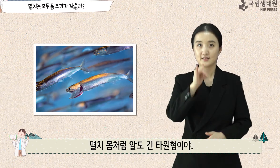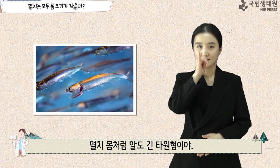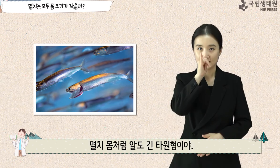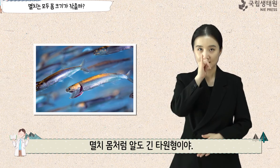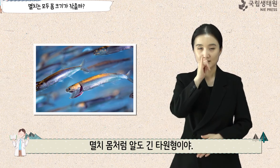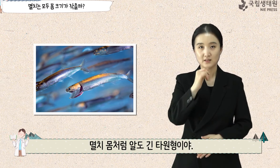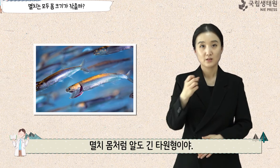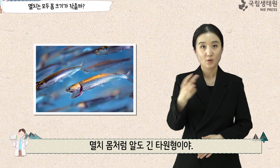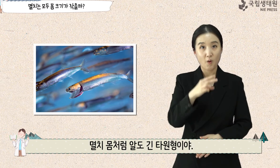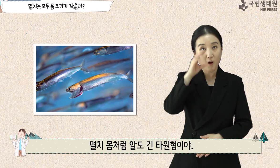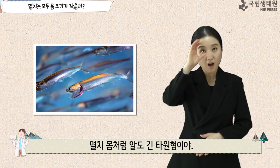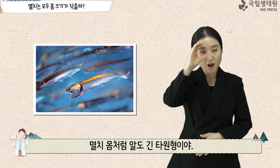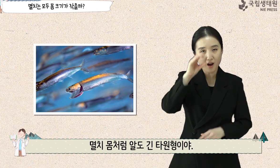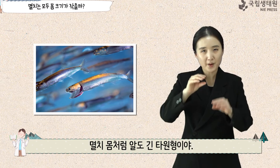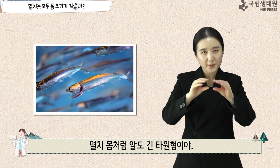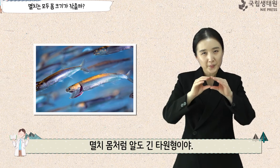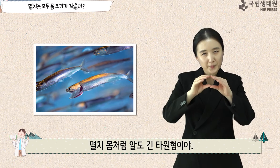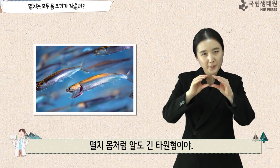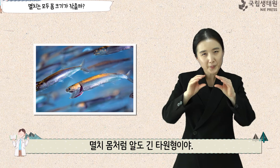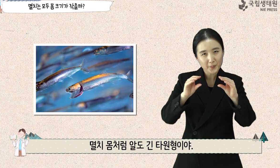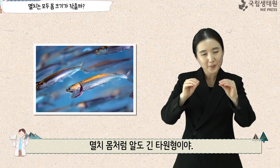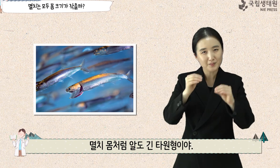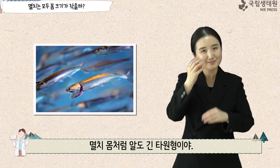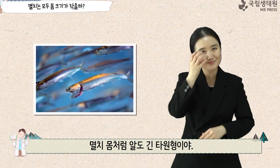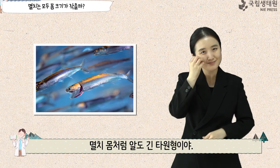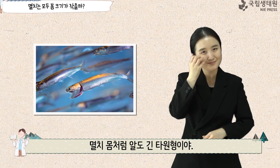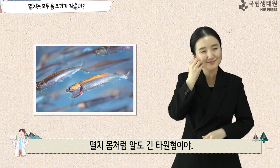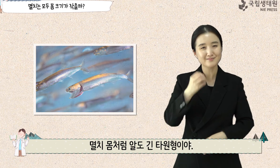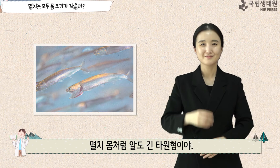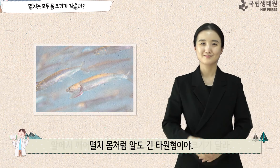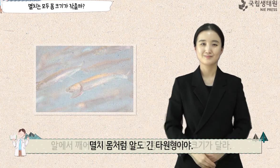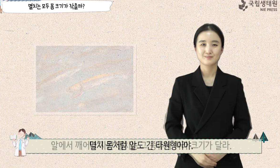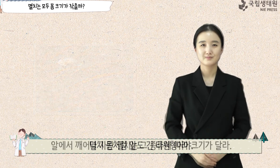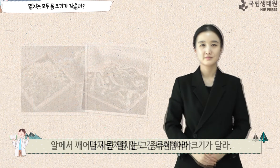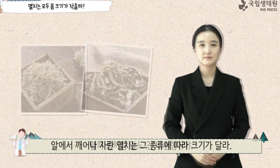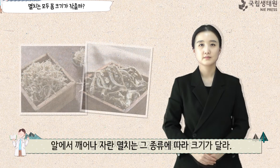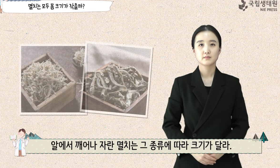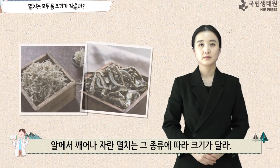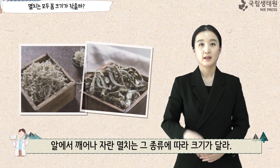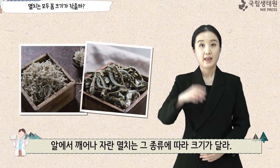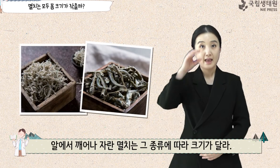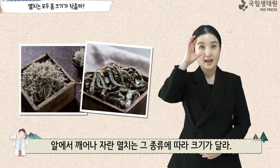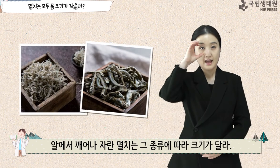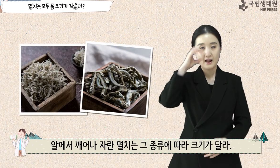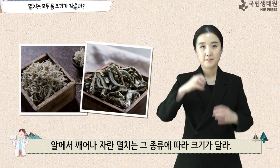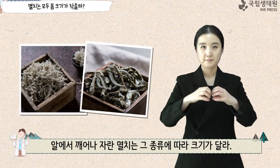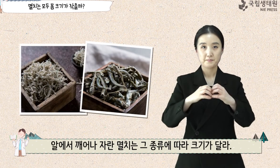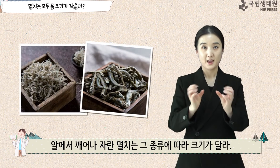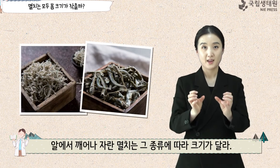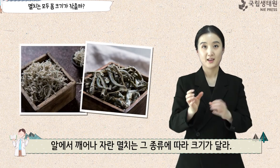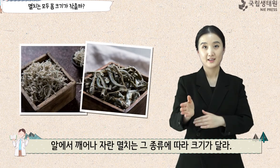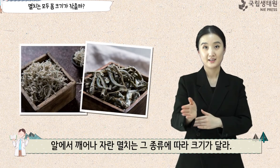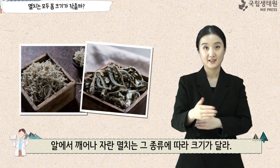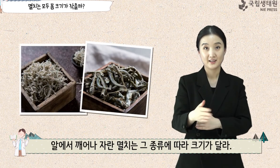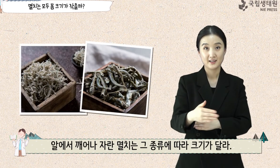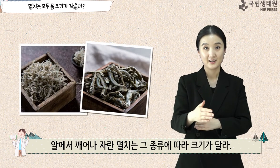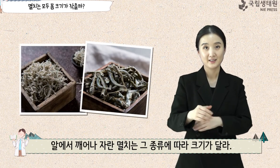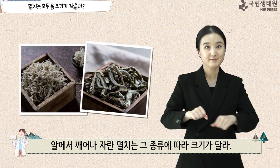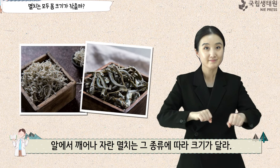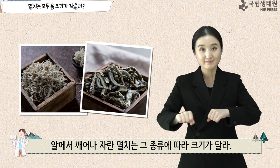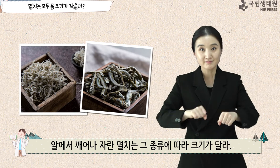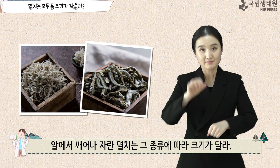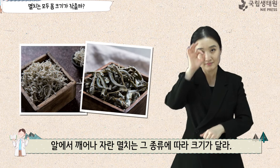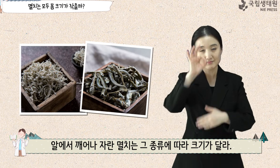멸치 몸처럼 알도 긴 타원형이야. 알에서 깨어나 자란 멸치는